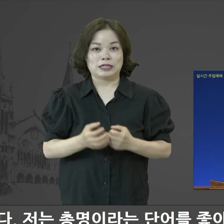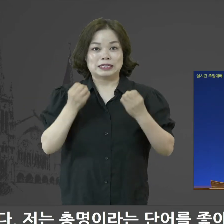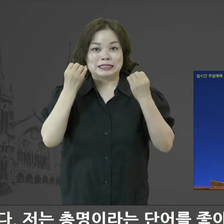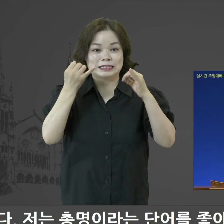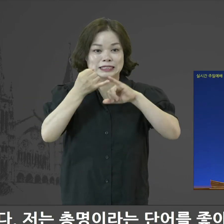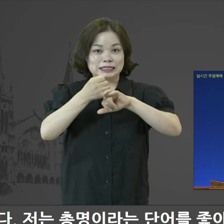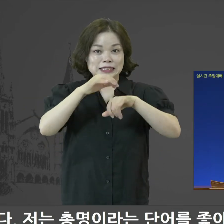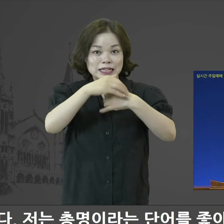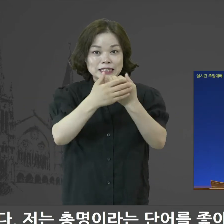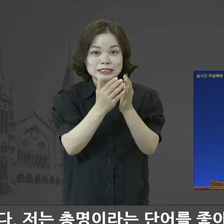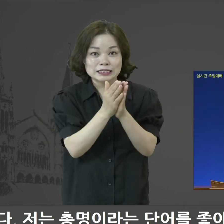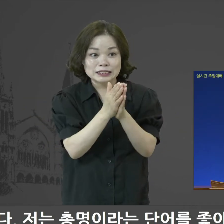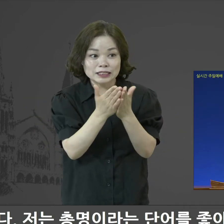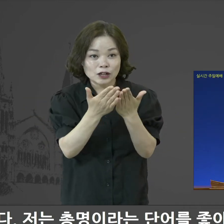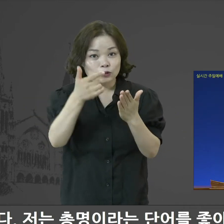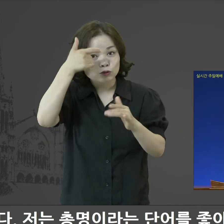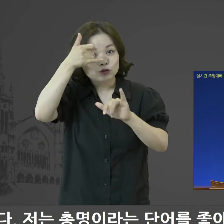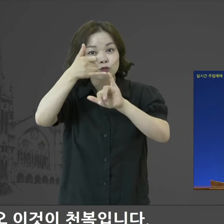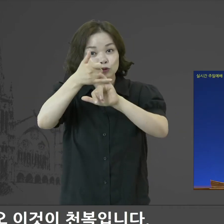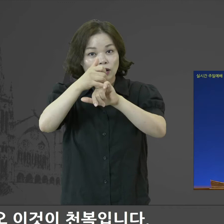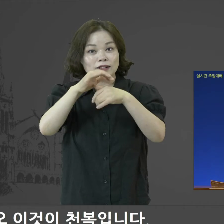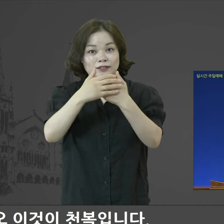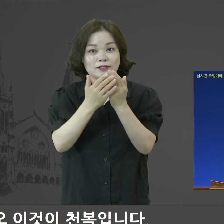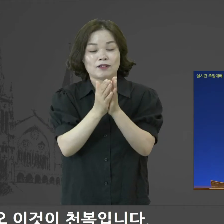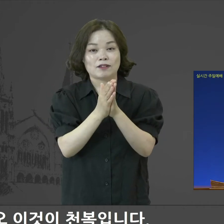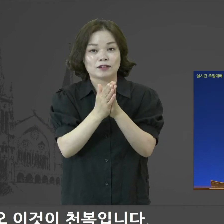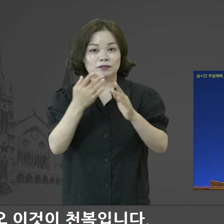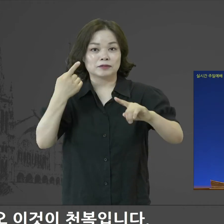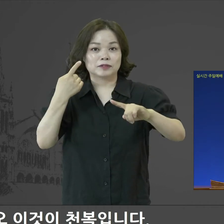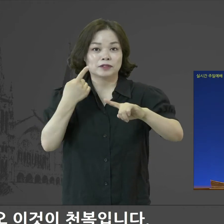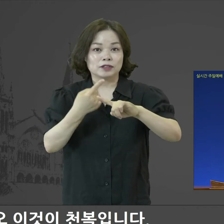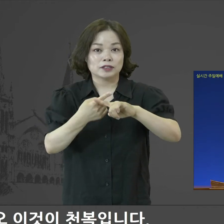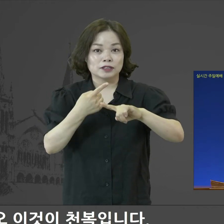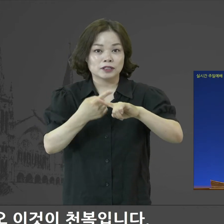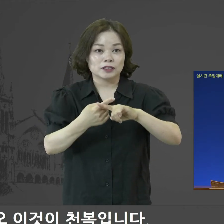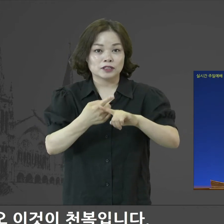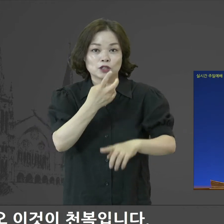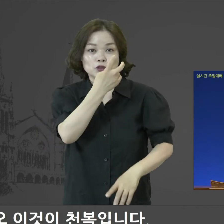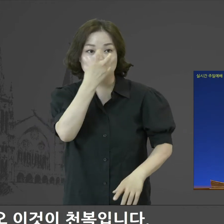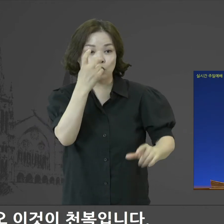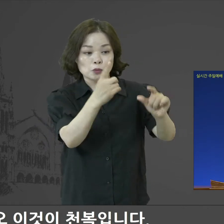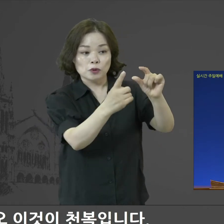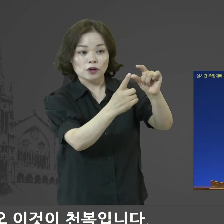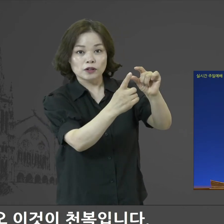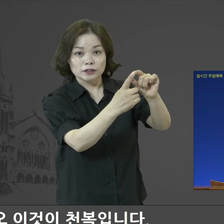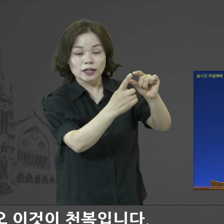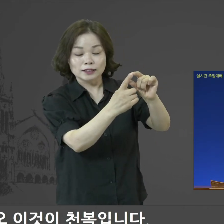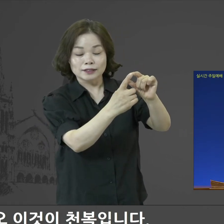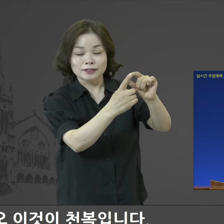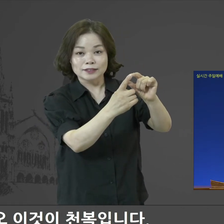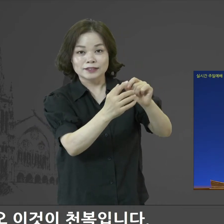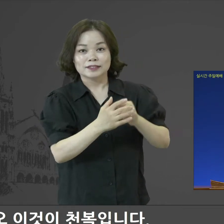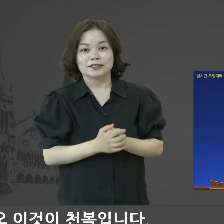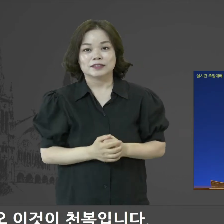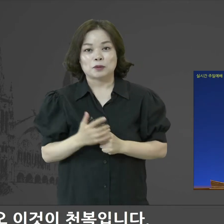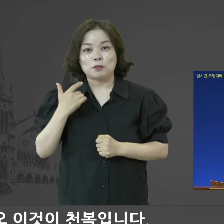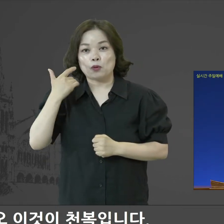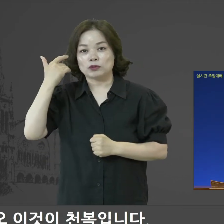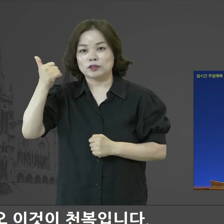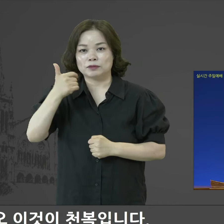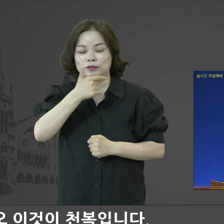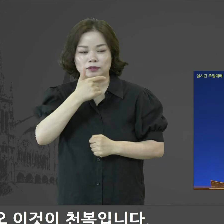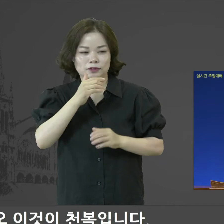신약성경, 특별히 신약성경, 구약성경도 마찬가지지만 성경에 총명이라는 단어가 나오는 자리를 저는